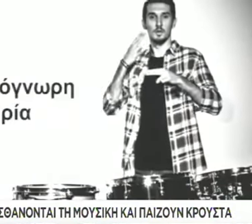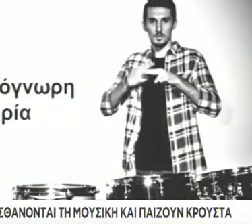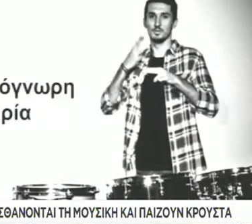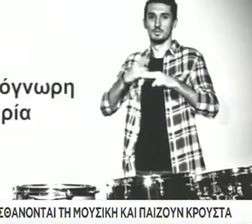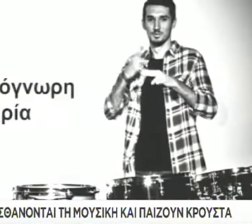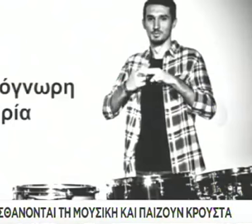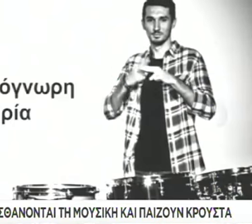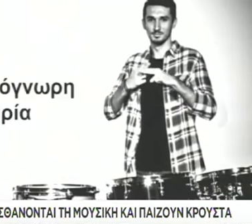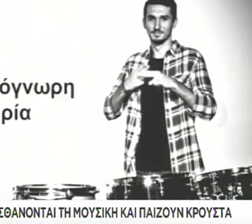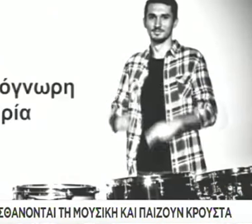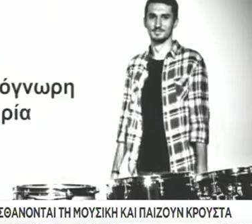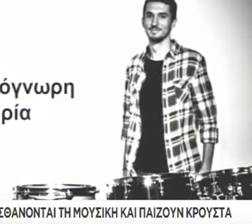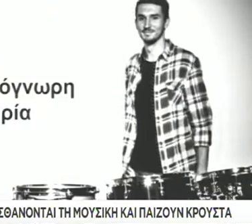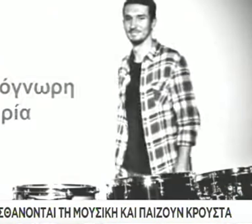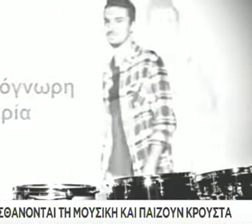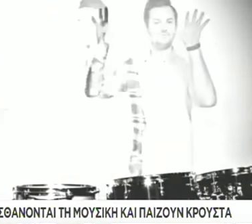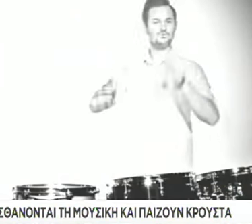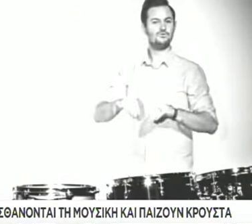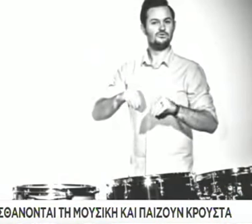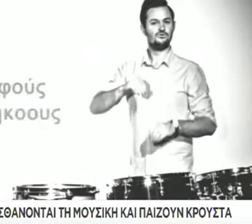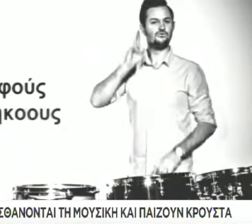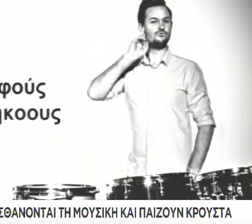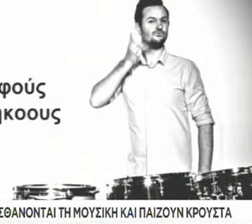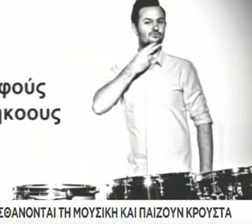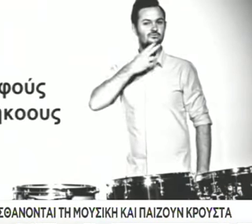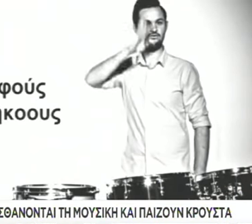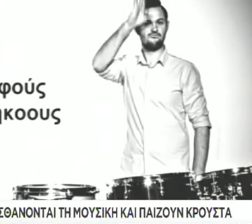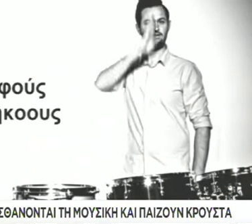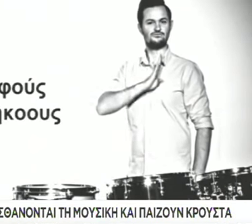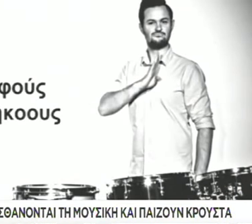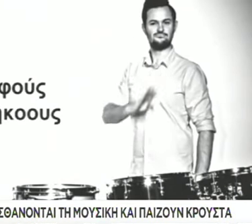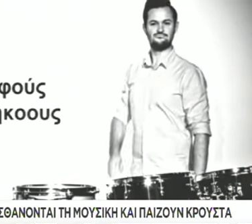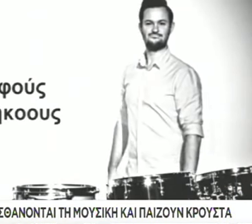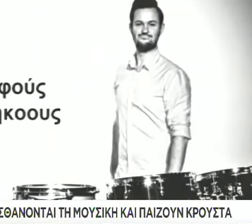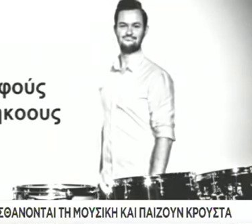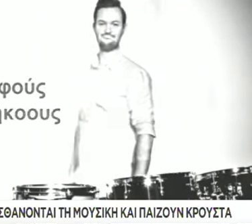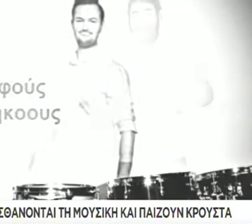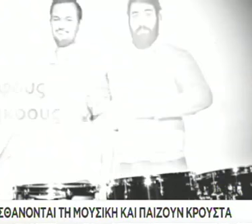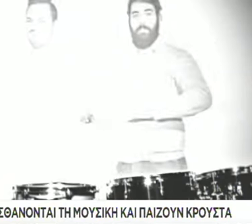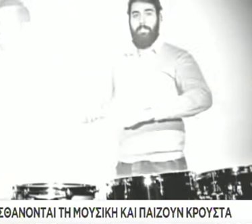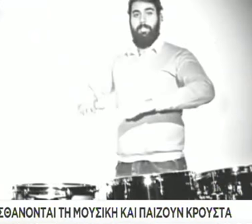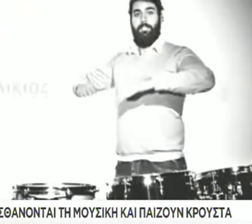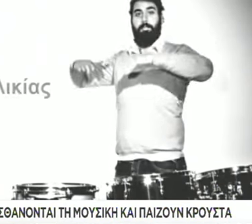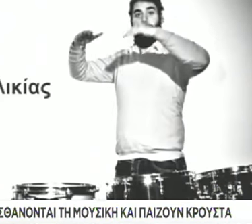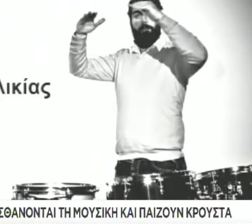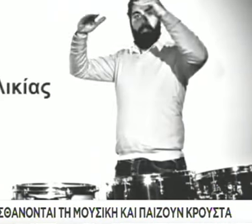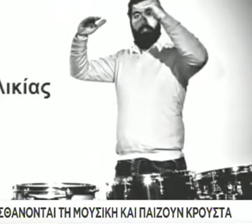Τεχνών. Πρόκειται για ένα βιωματικό εργαστήριο με τίτλο «Ρυθμός, η κοινή μας γλώσσα», το οποίο έχει στόχο να φέρει σε